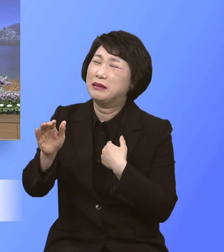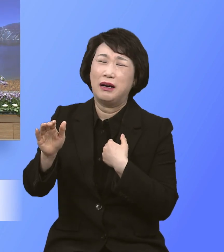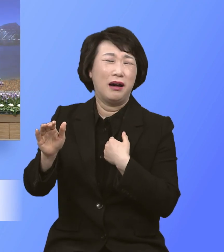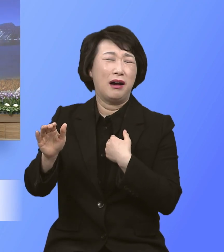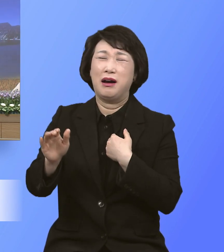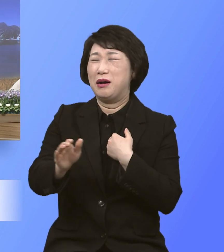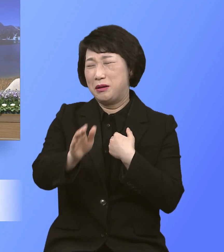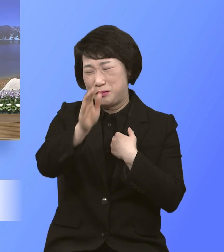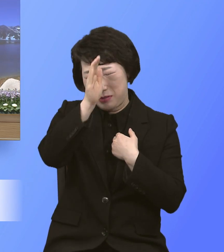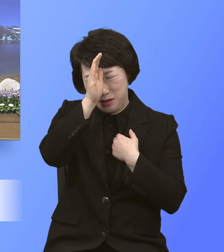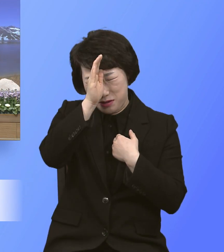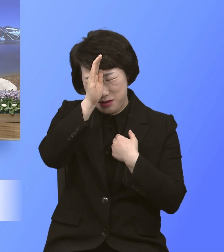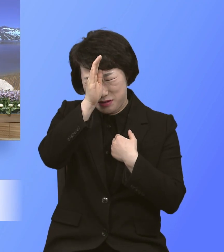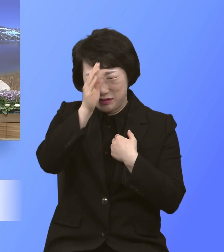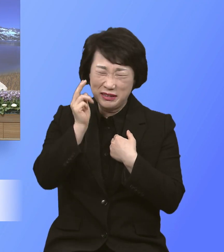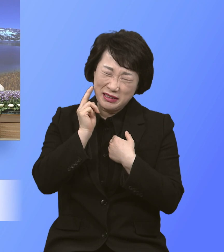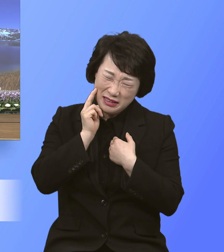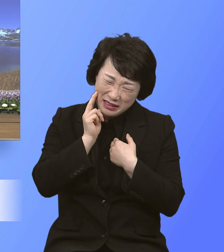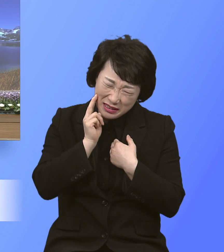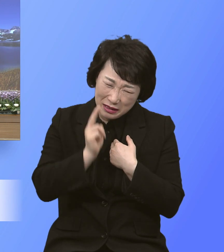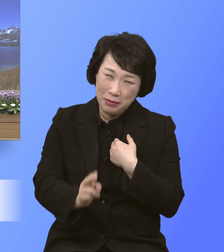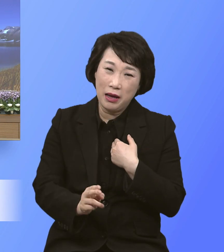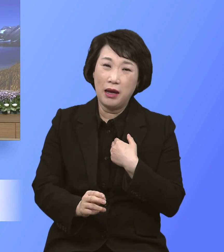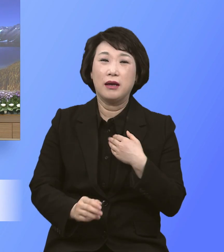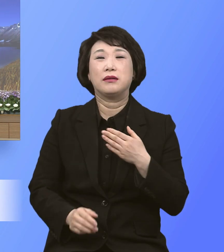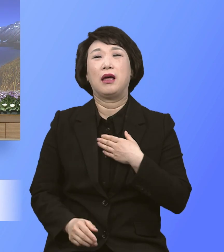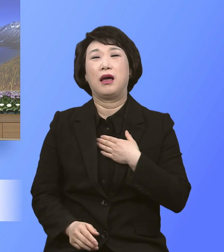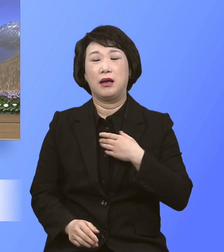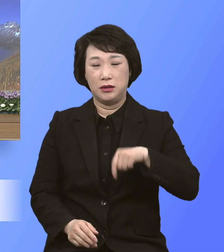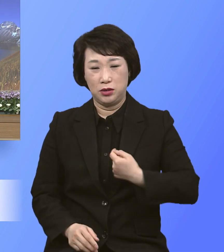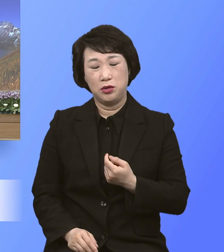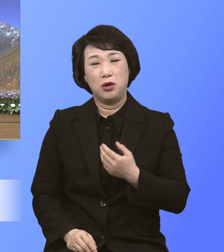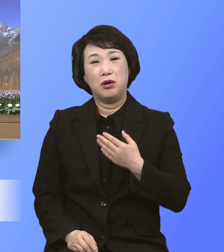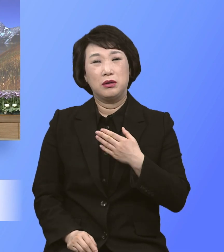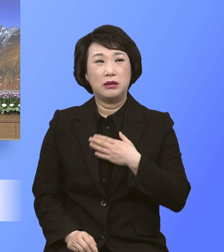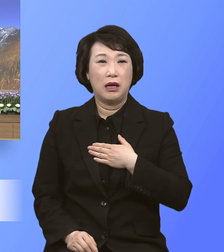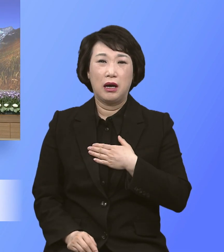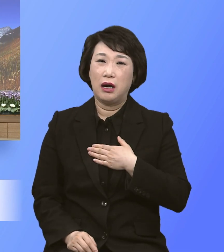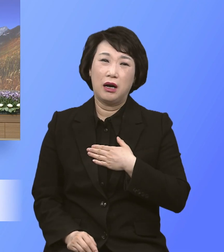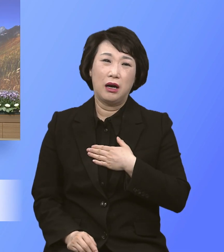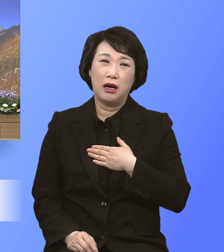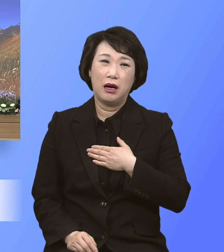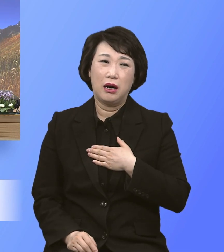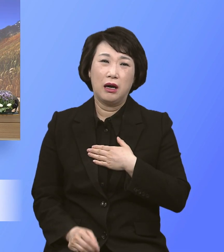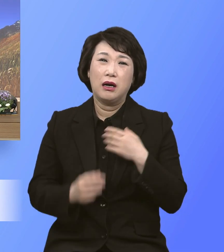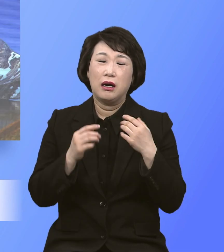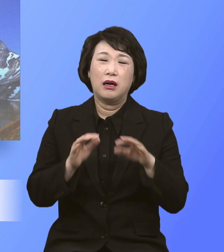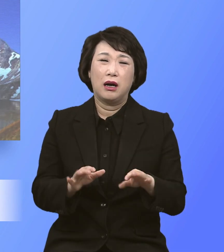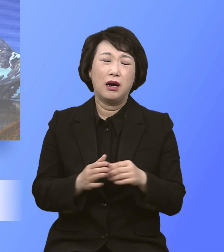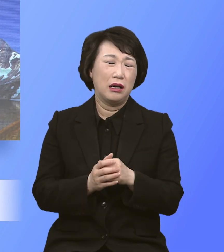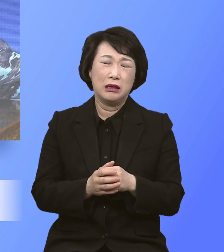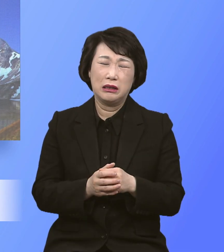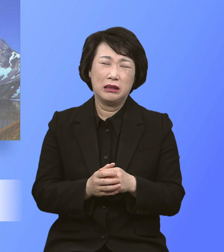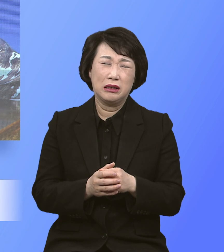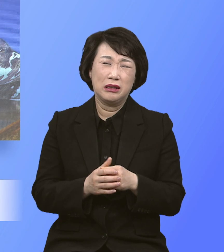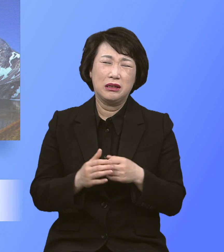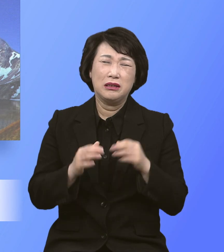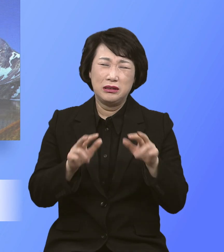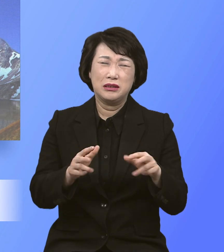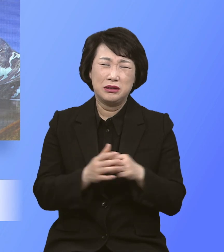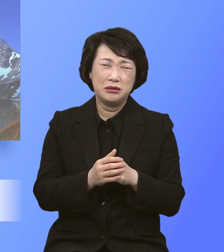엄청난 질병을 가지고 내 스스로 정말로 지탱할 수 없는 몸을